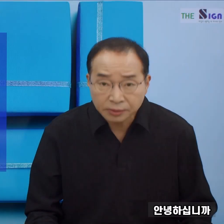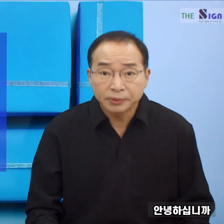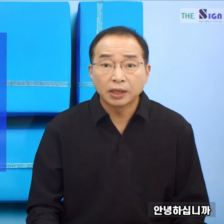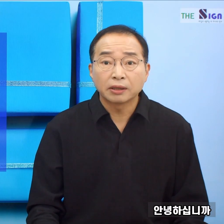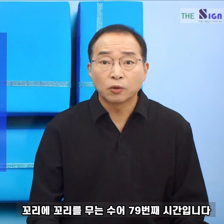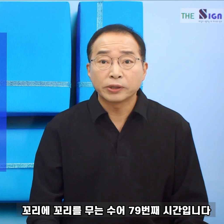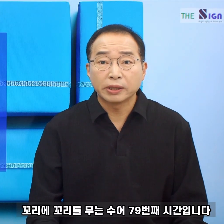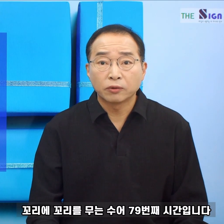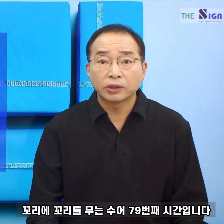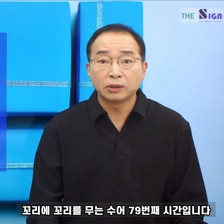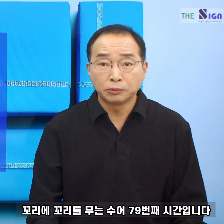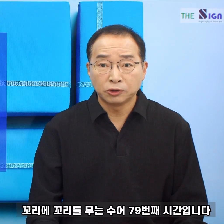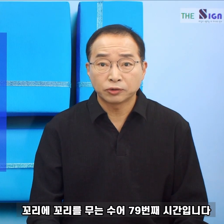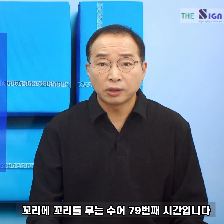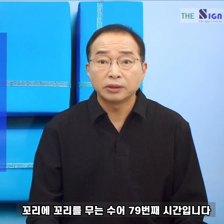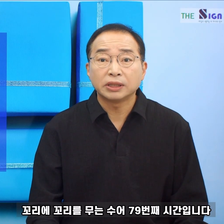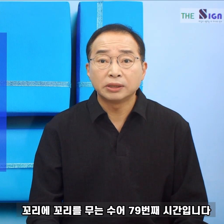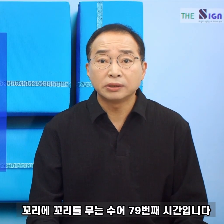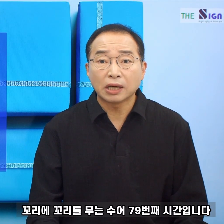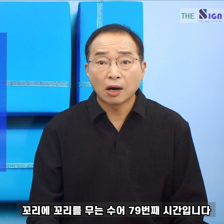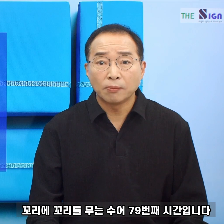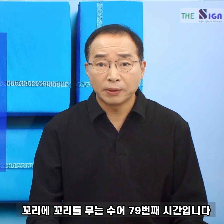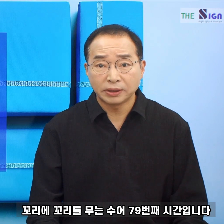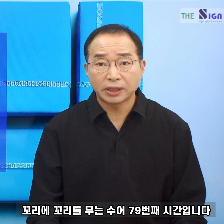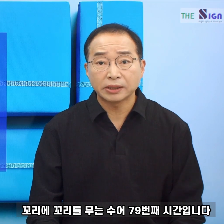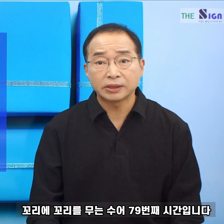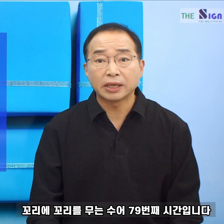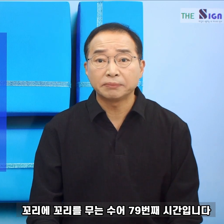안녕하십니까. 꼬리에 꼬리를 무는 수업 79번째 시간입니다.